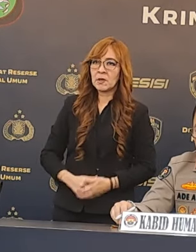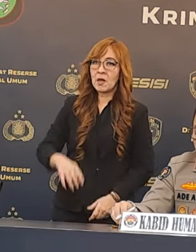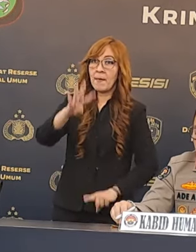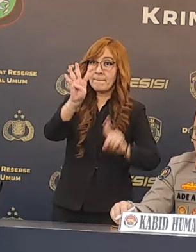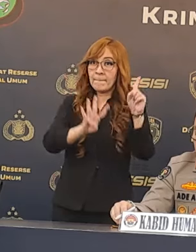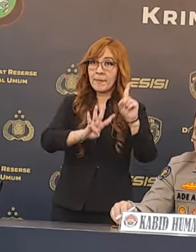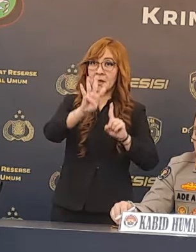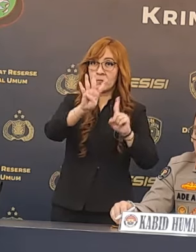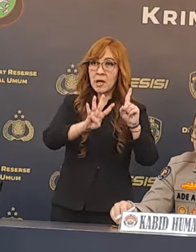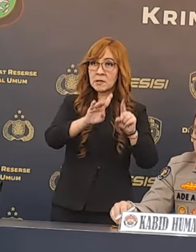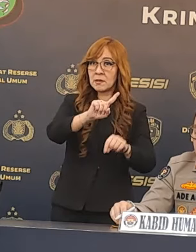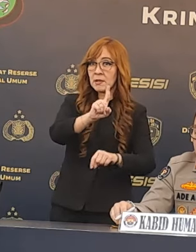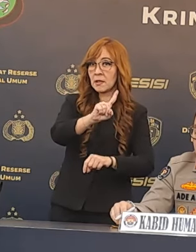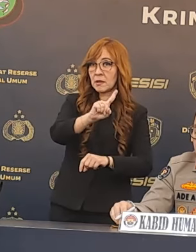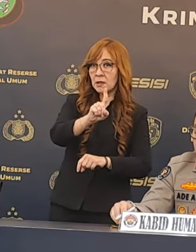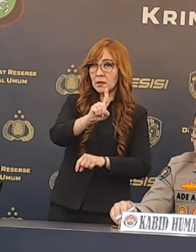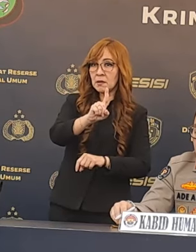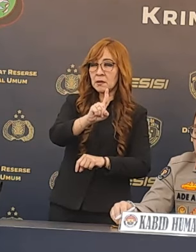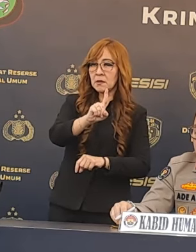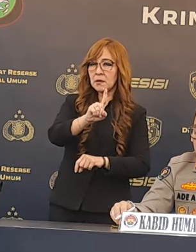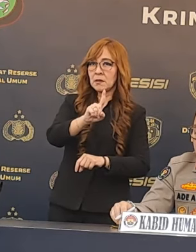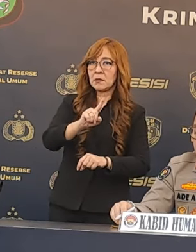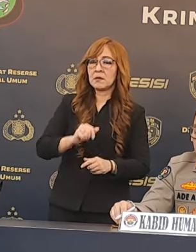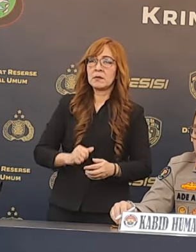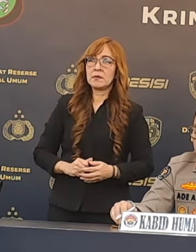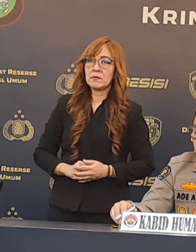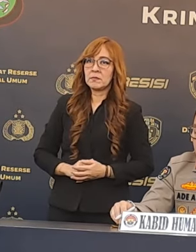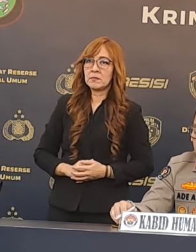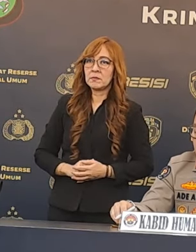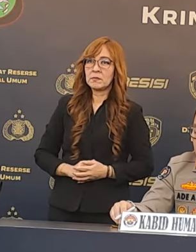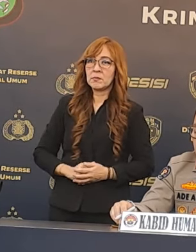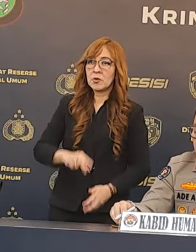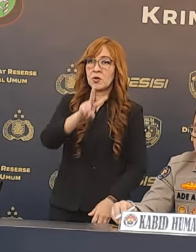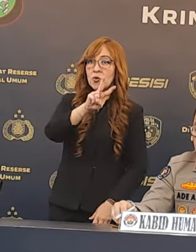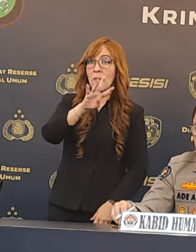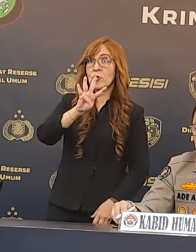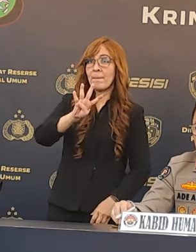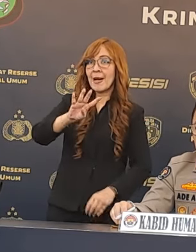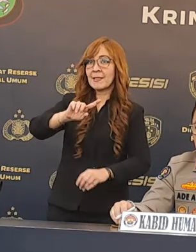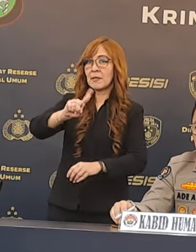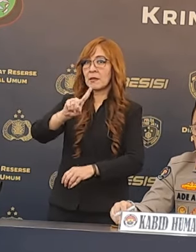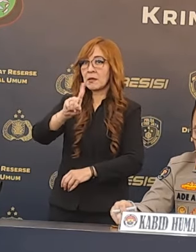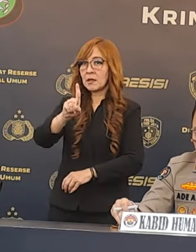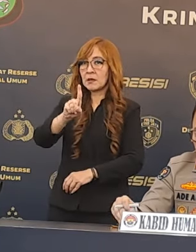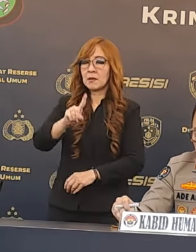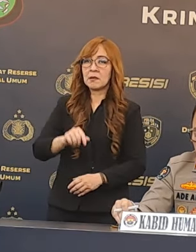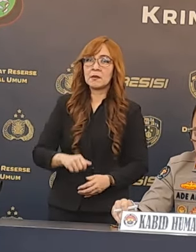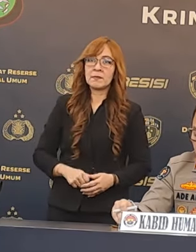14 detik, kemudian 24 detik,